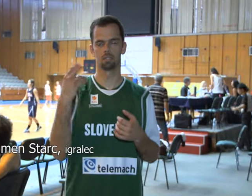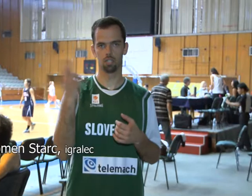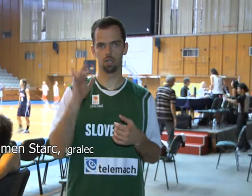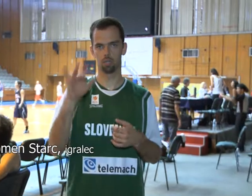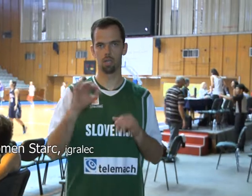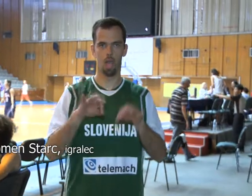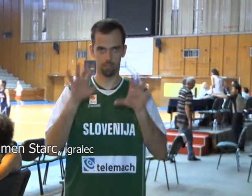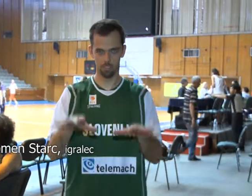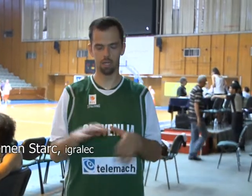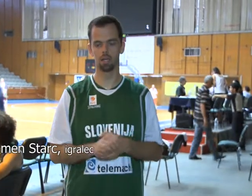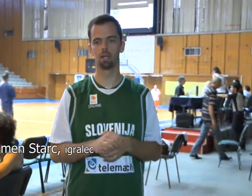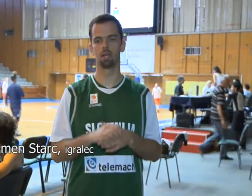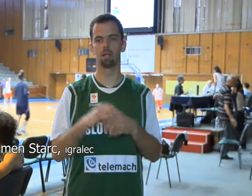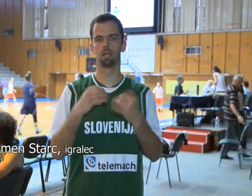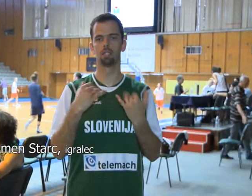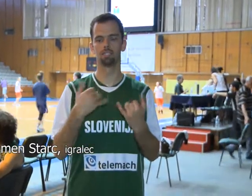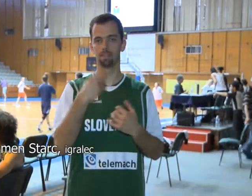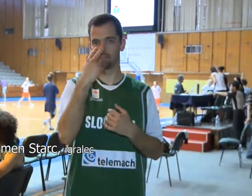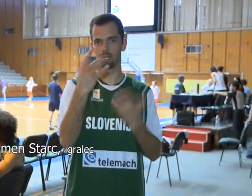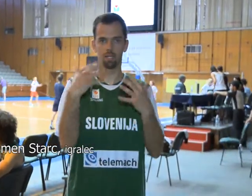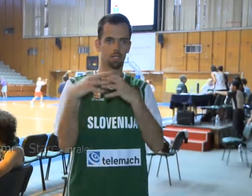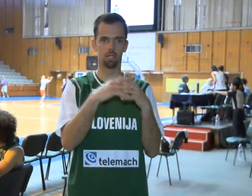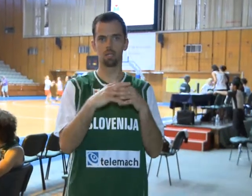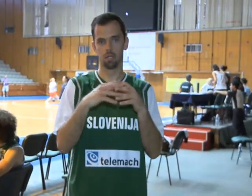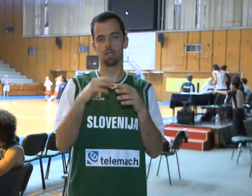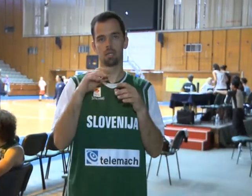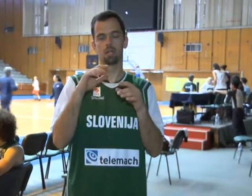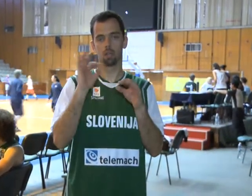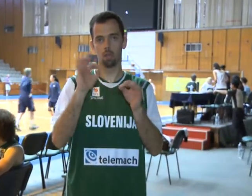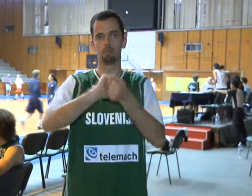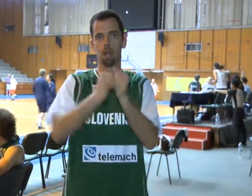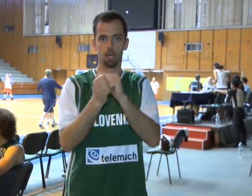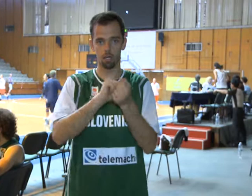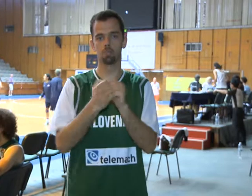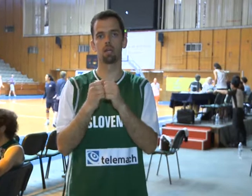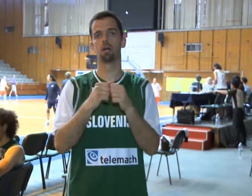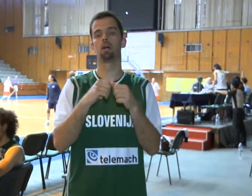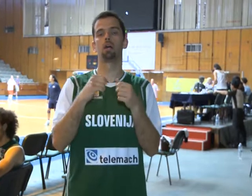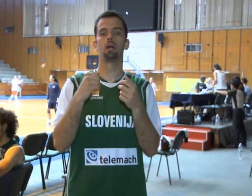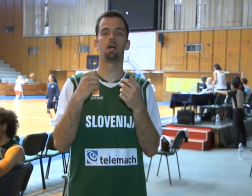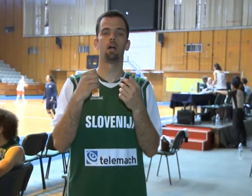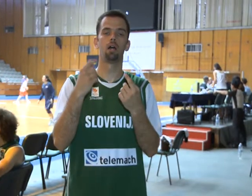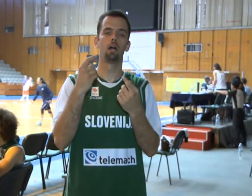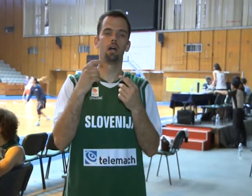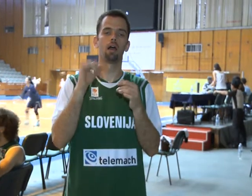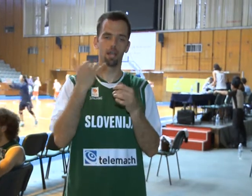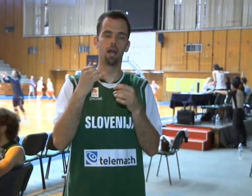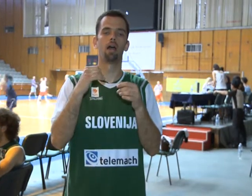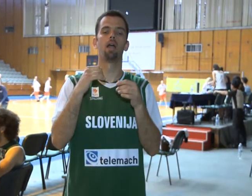Današnja tekma Slovenija proti Avstraliji je bila, smo se borili.